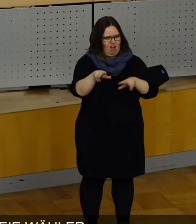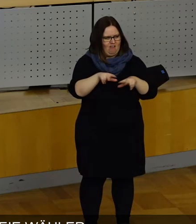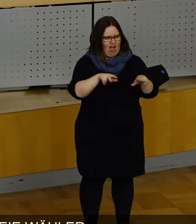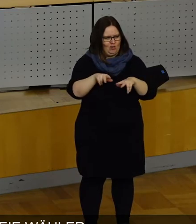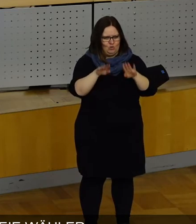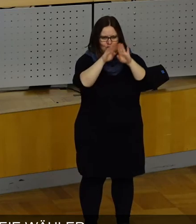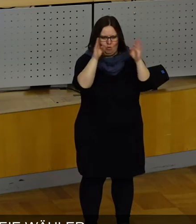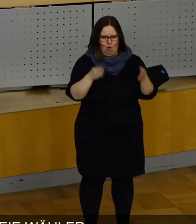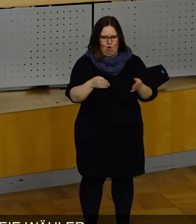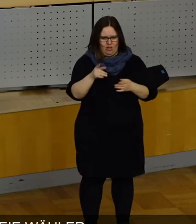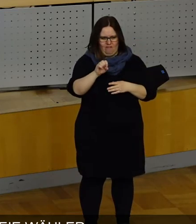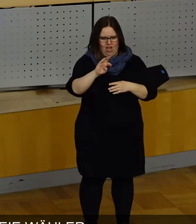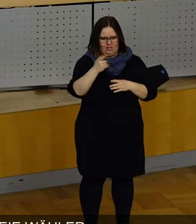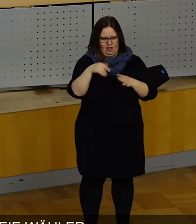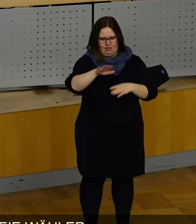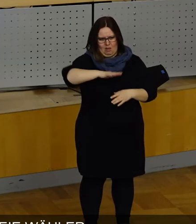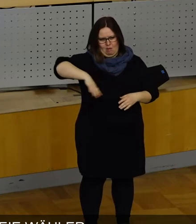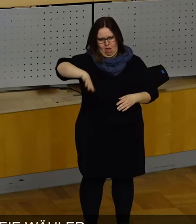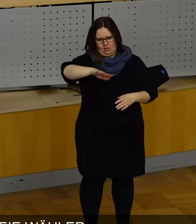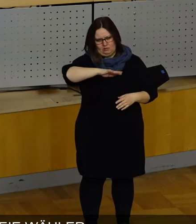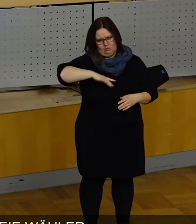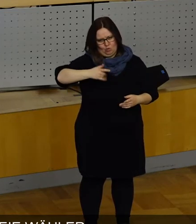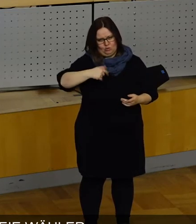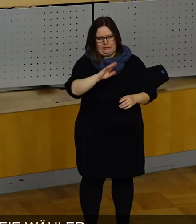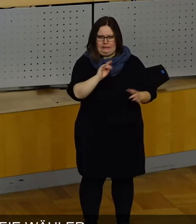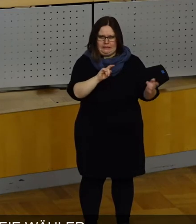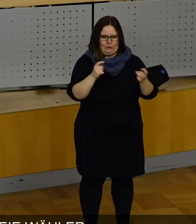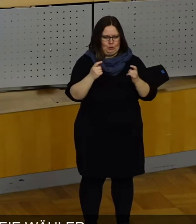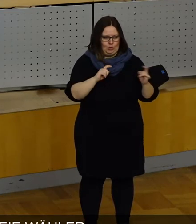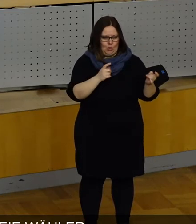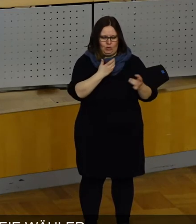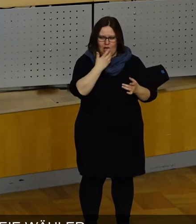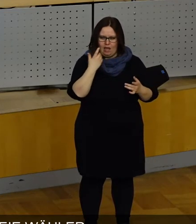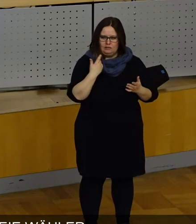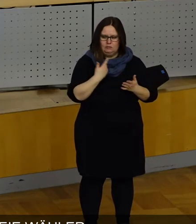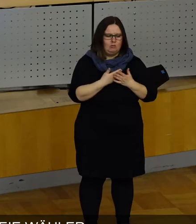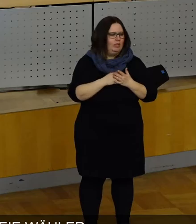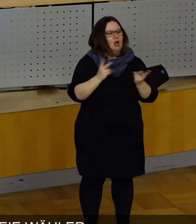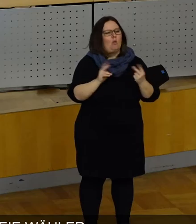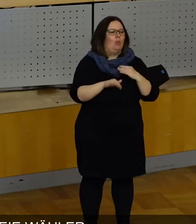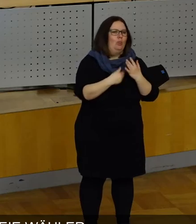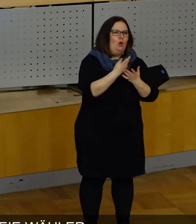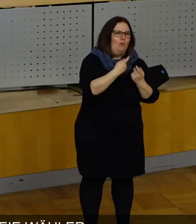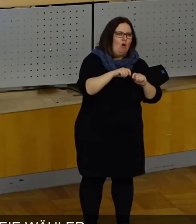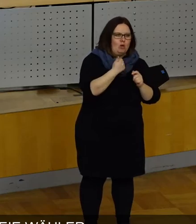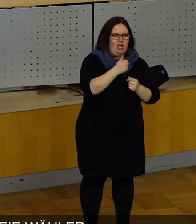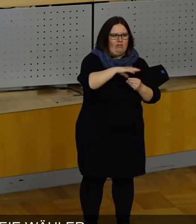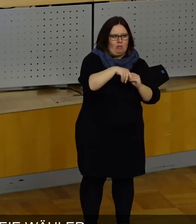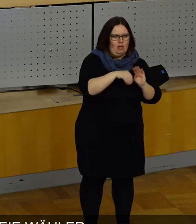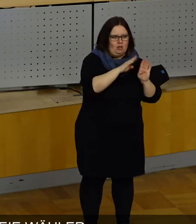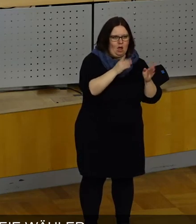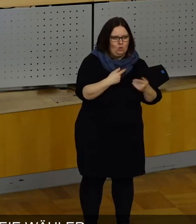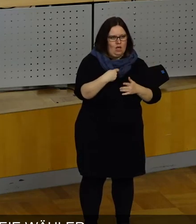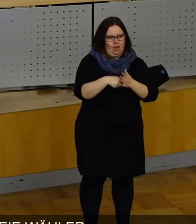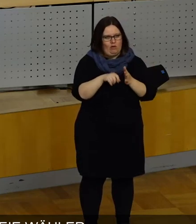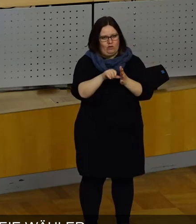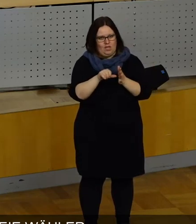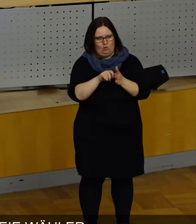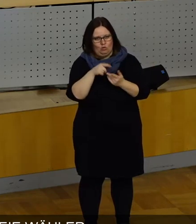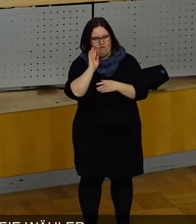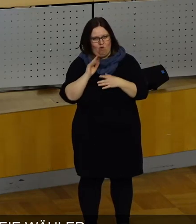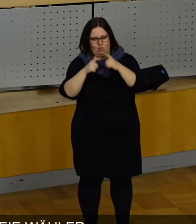Ferdinandplatz erinnern. Und in den Diskussionen ist es häufig egal, ob es dabei um ein neu gebautes Einfamilienhaus, ein Einkaufszentrum oder